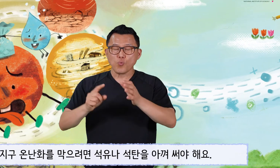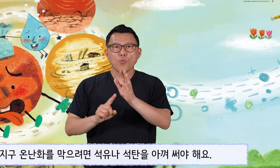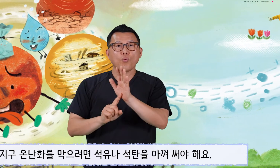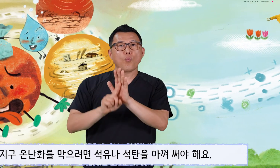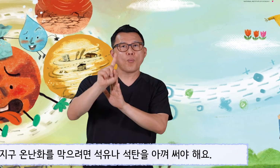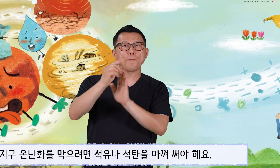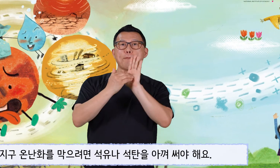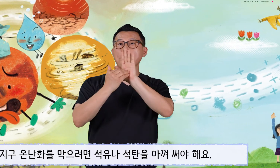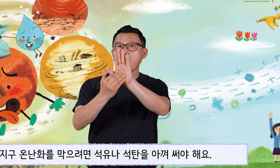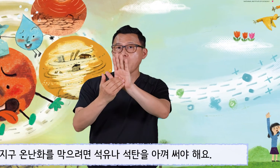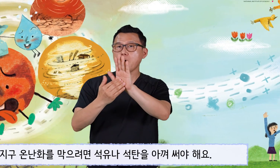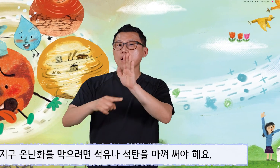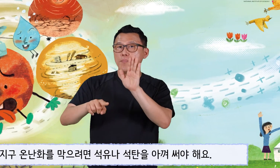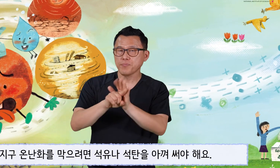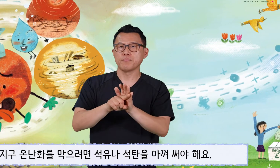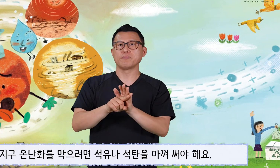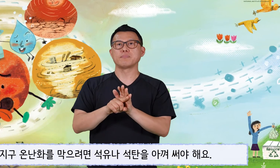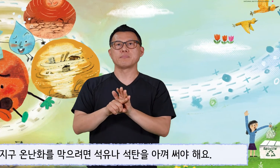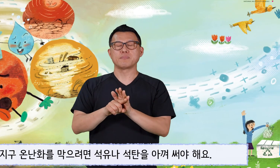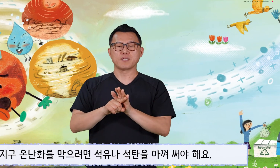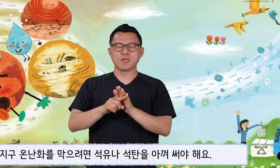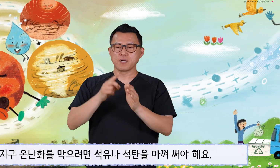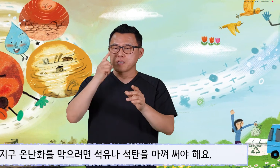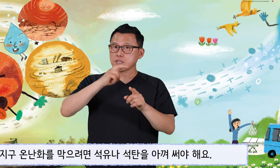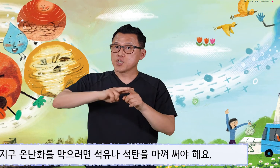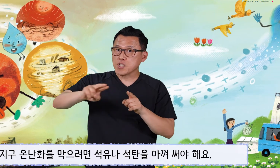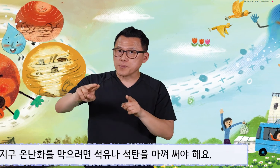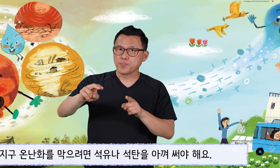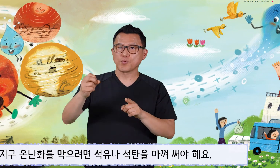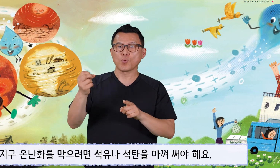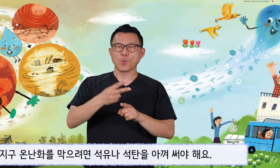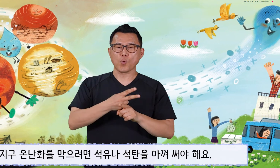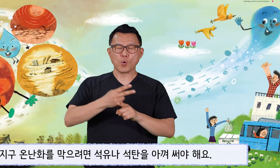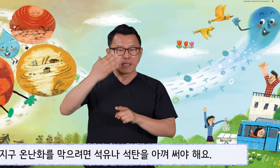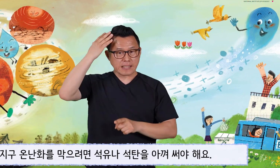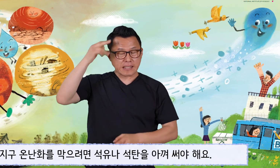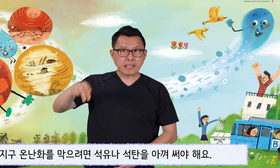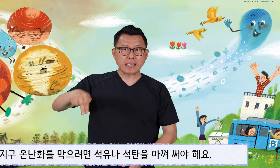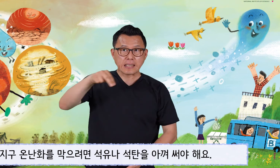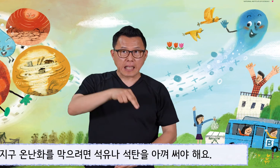지구 온난화를 막으려면 석유나 석탄을 아껴 써야 해요.